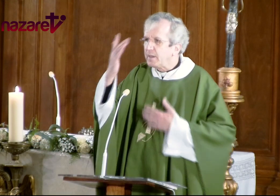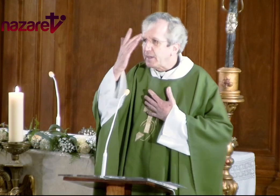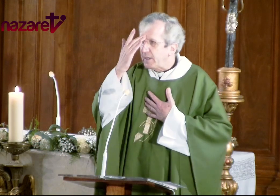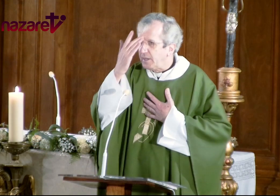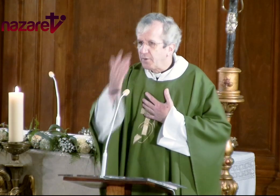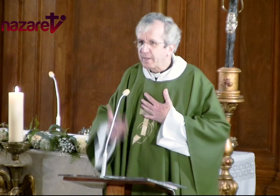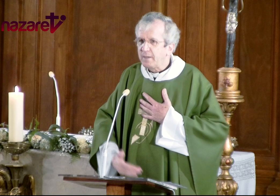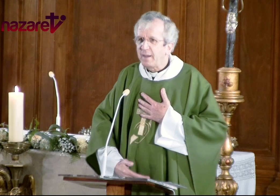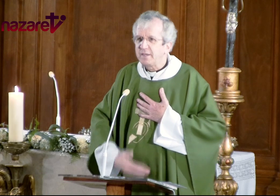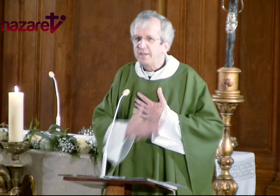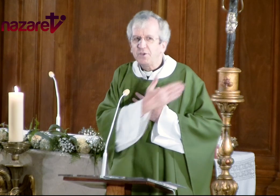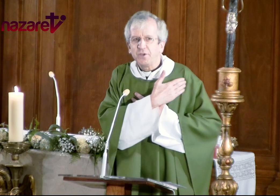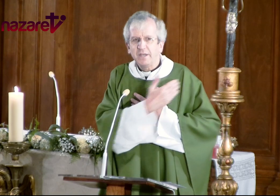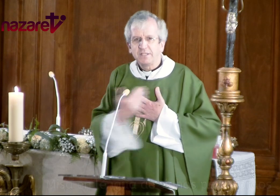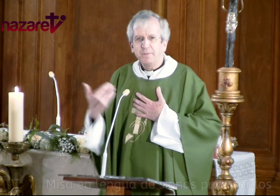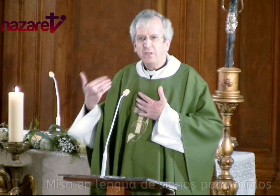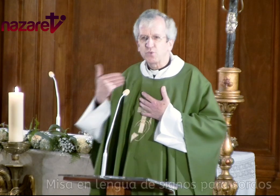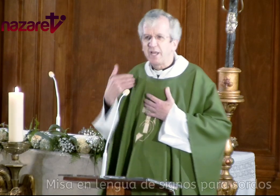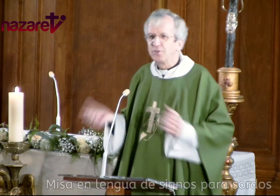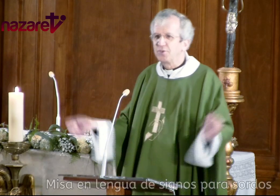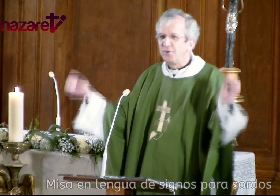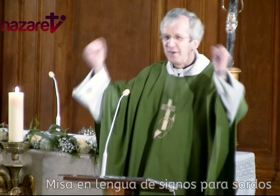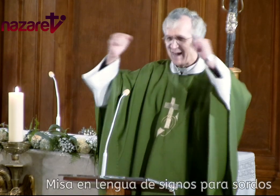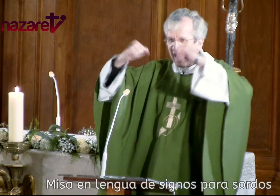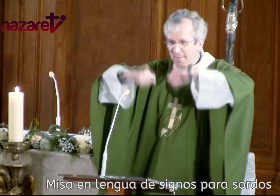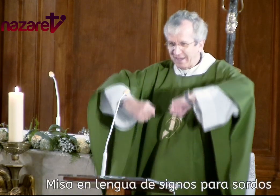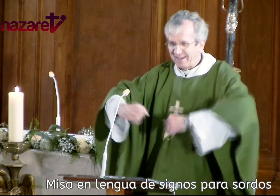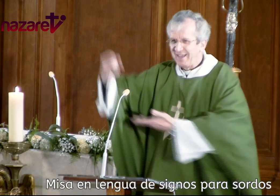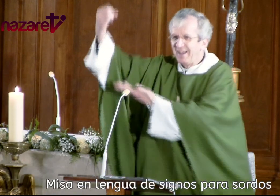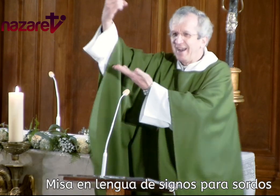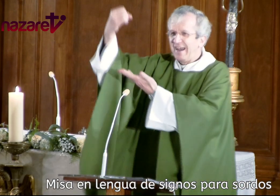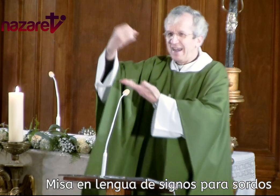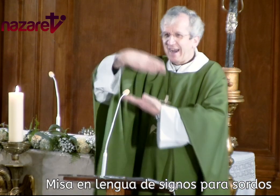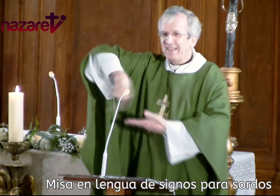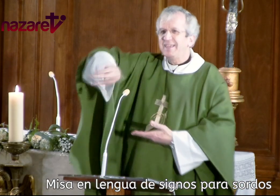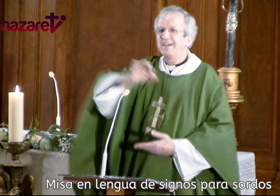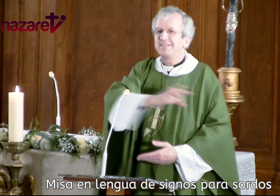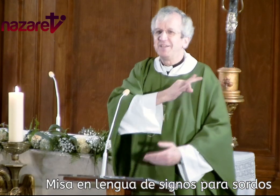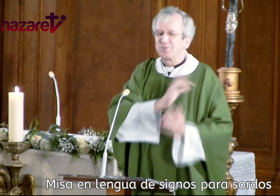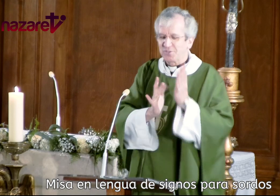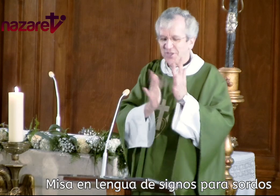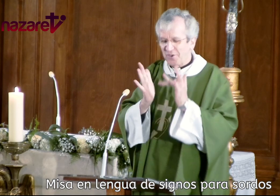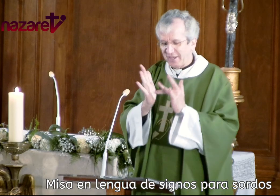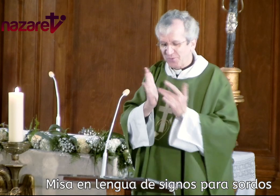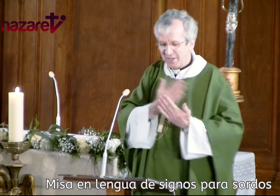en el nombre del padre del hijo y del espíritu santo amén la gracia de nuestro señor jesucristo